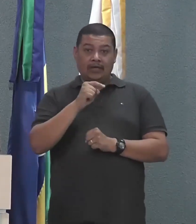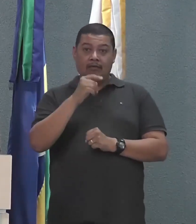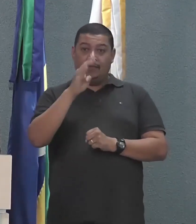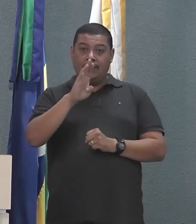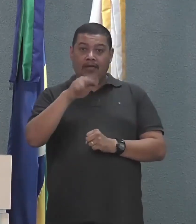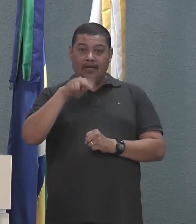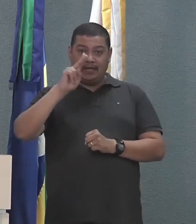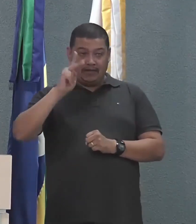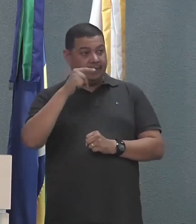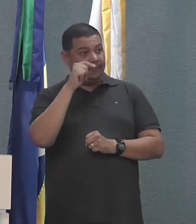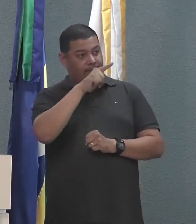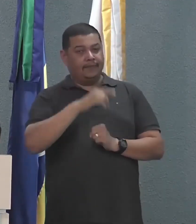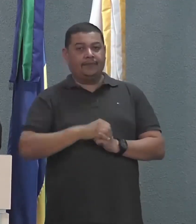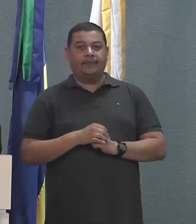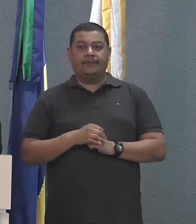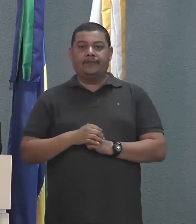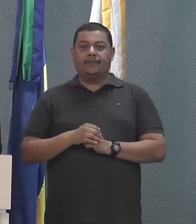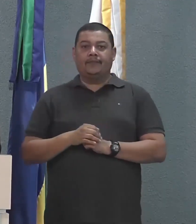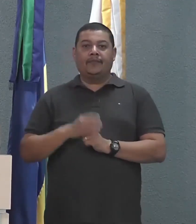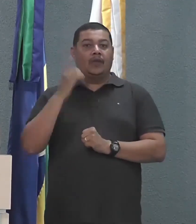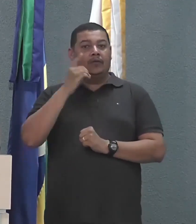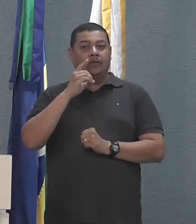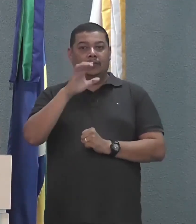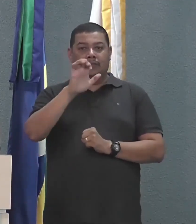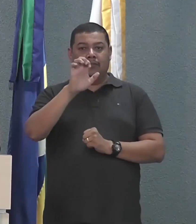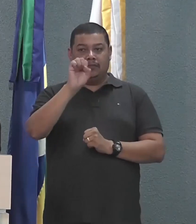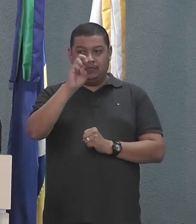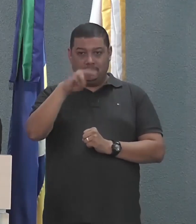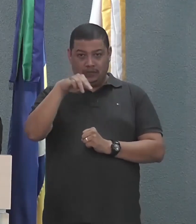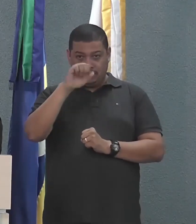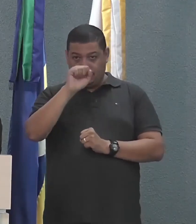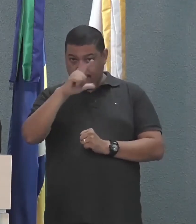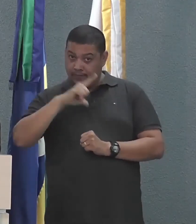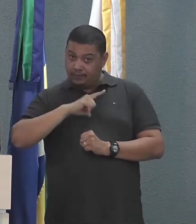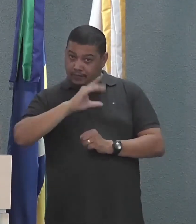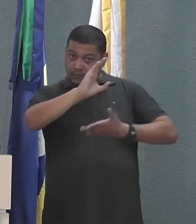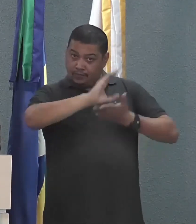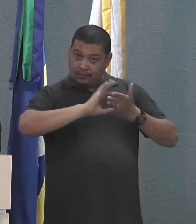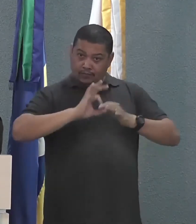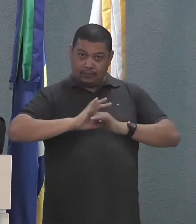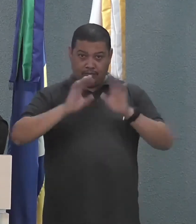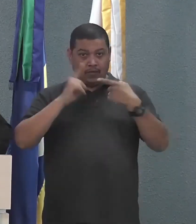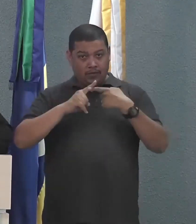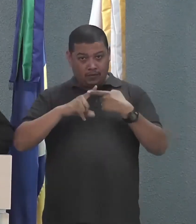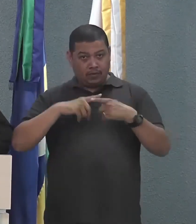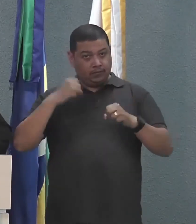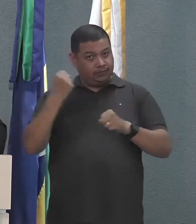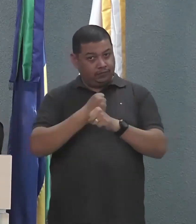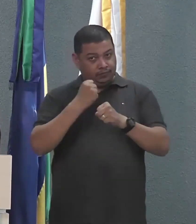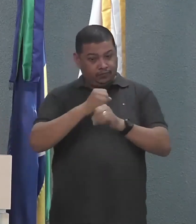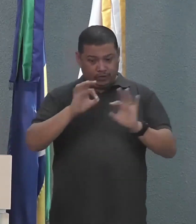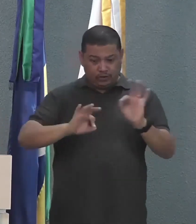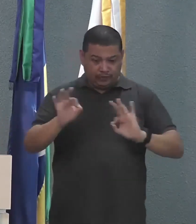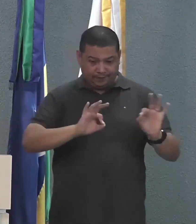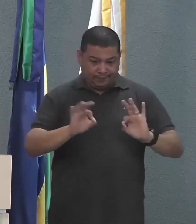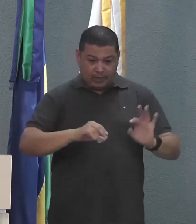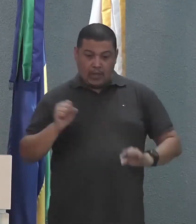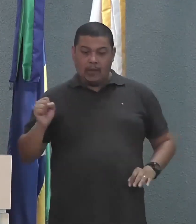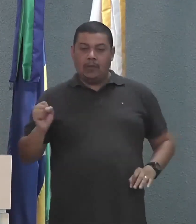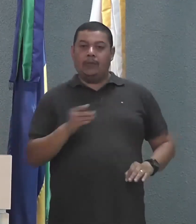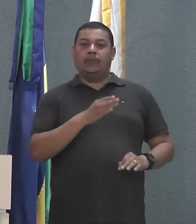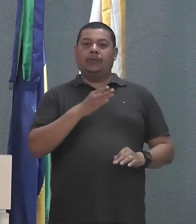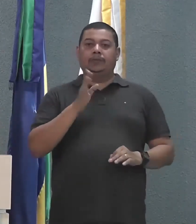e o deputado Ismael Crispim nos liberou um recurso para que aquela quadra seja reformada.